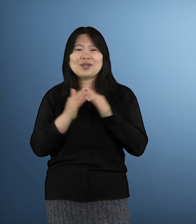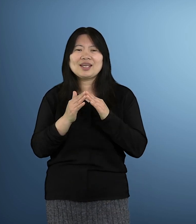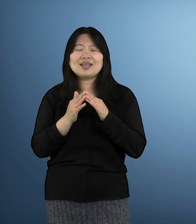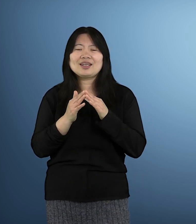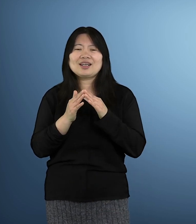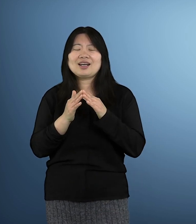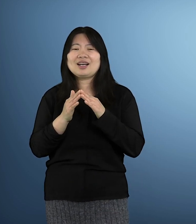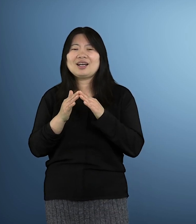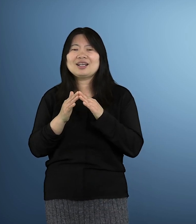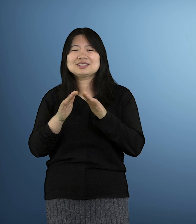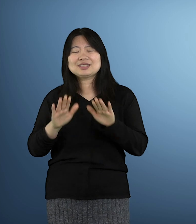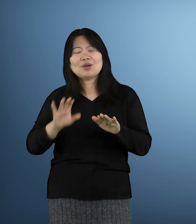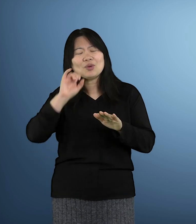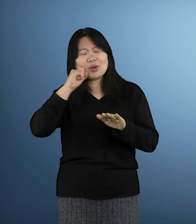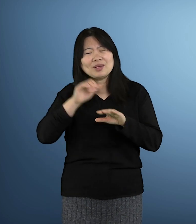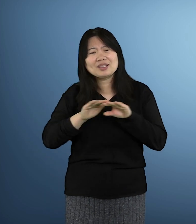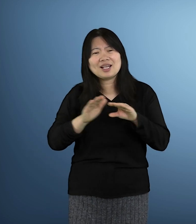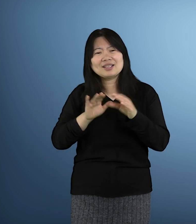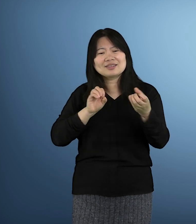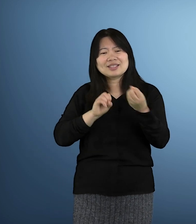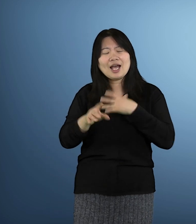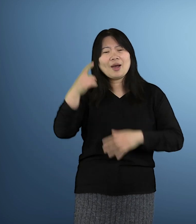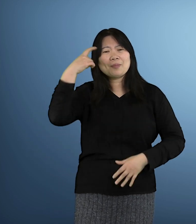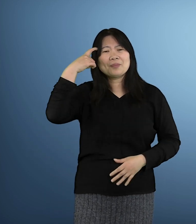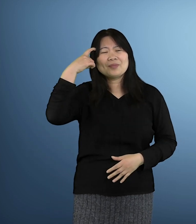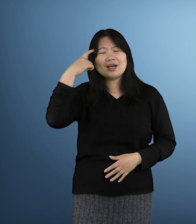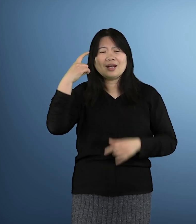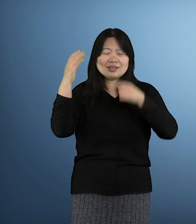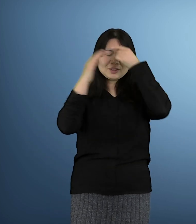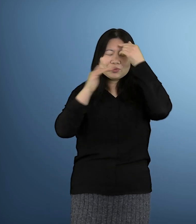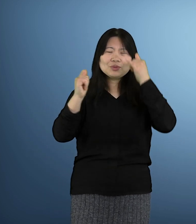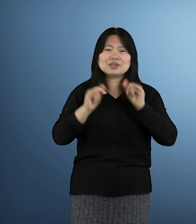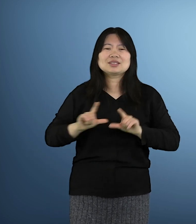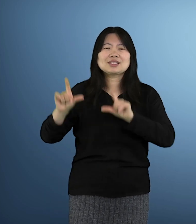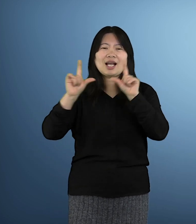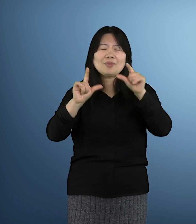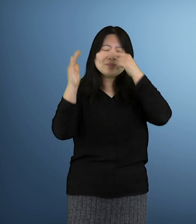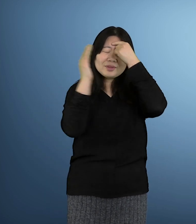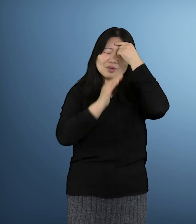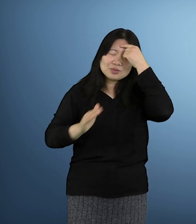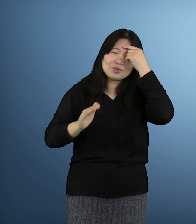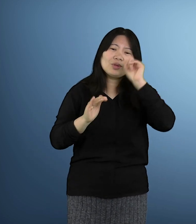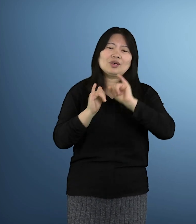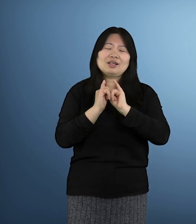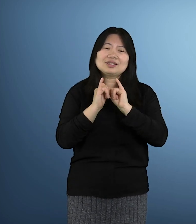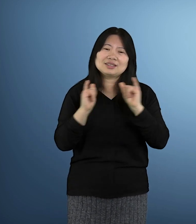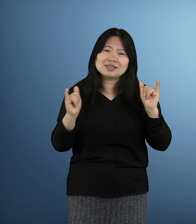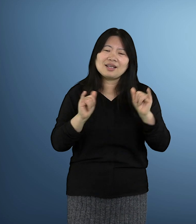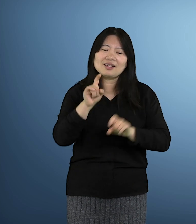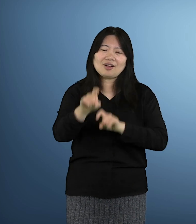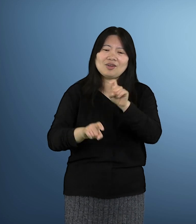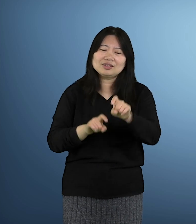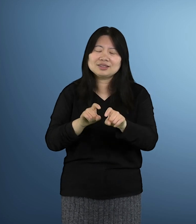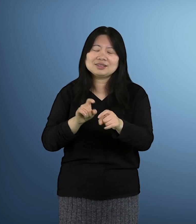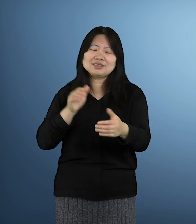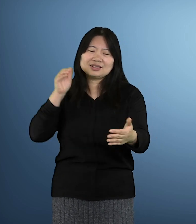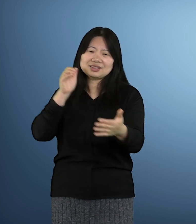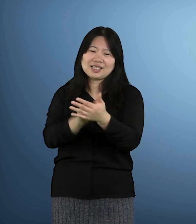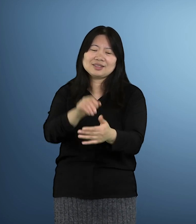답이어야 하는가? 왜 성도들의 삶과 성도들의 걷는 목적지가